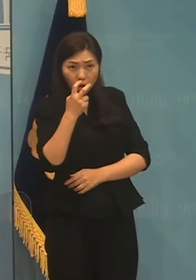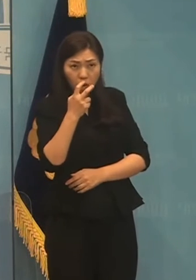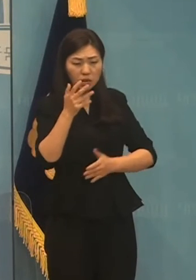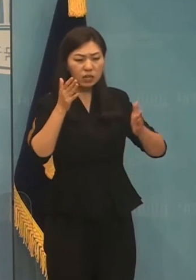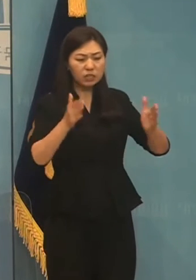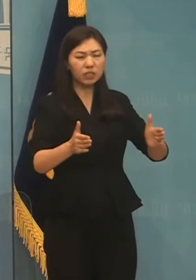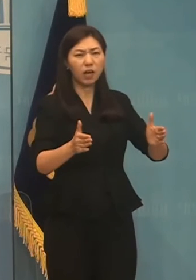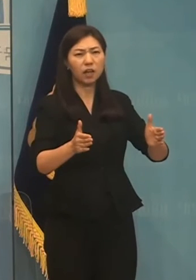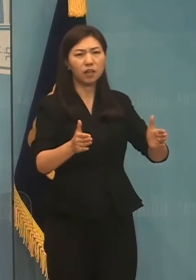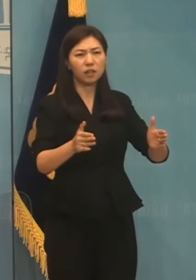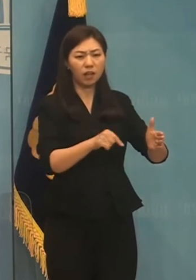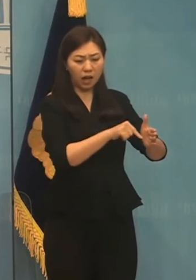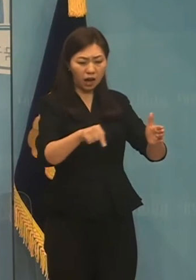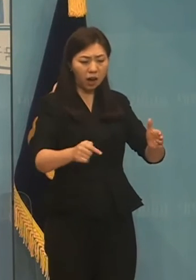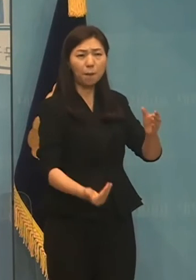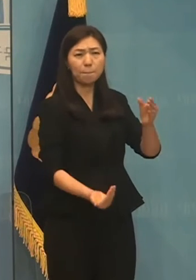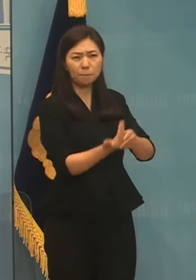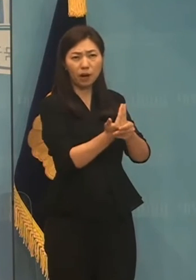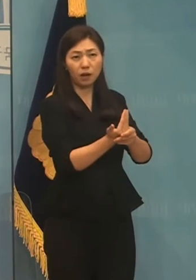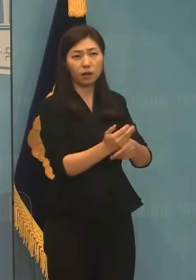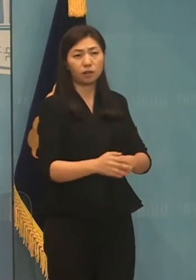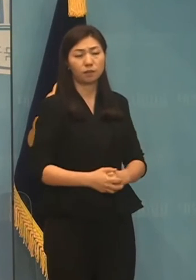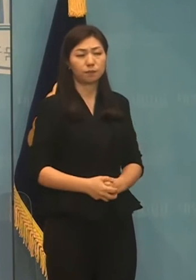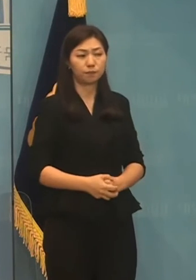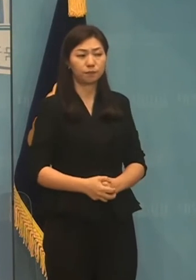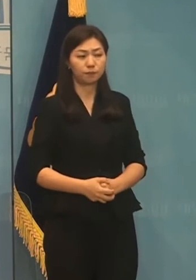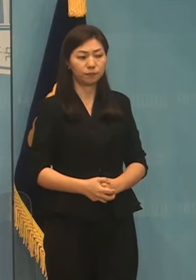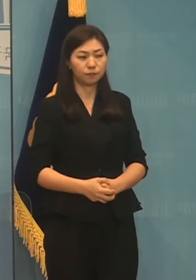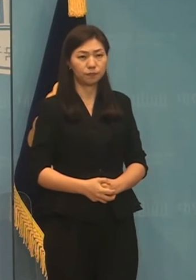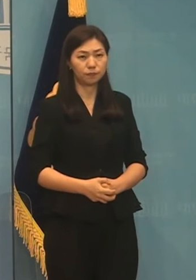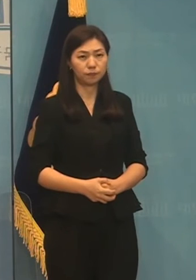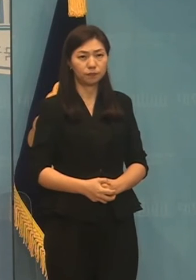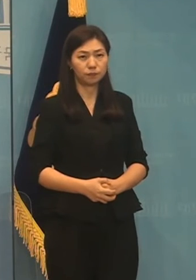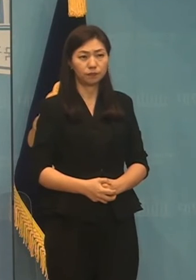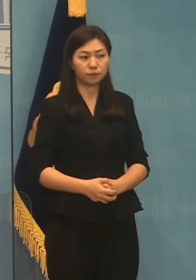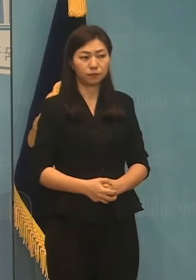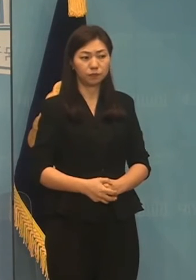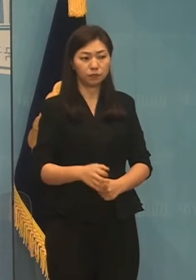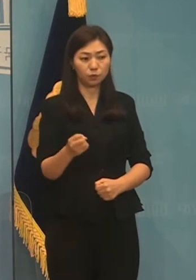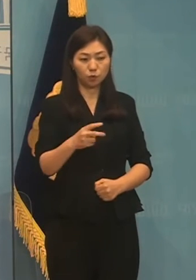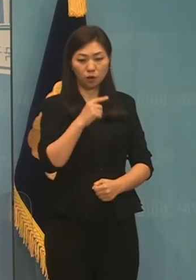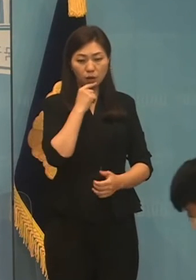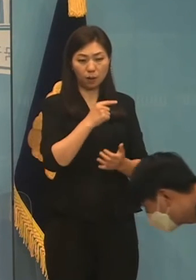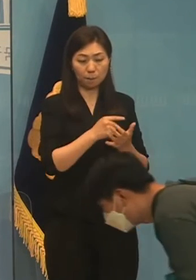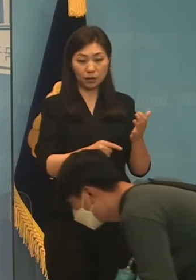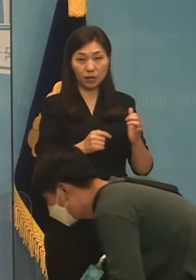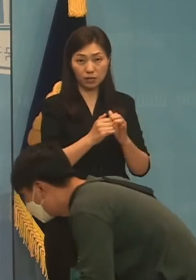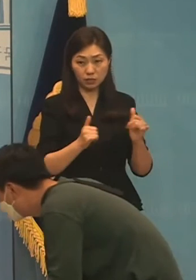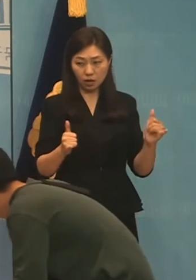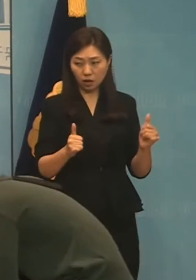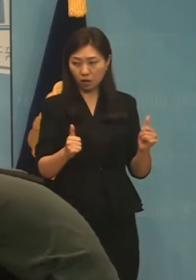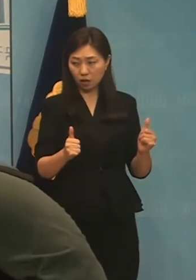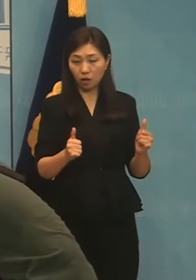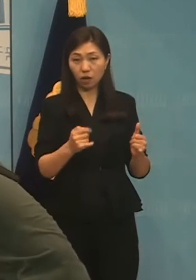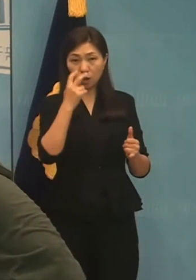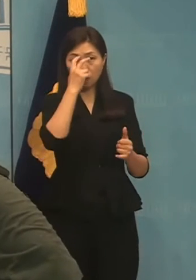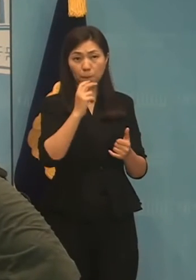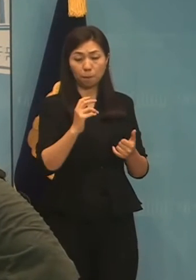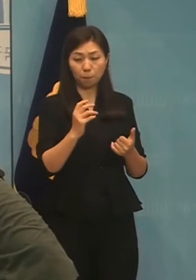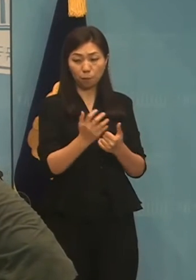벌어 다른 것입니다 게다가 피해자 노 조치를 이렇한